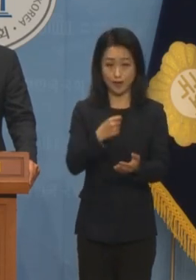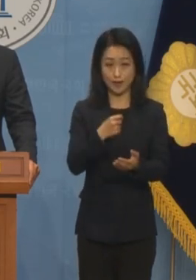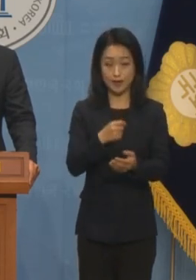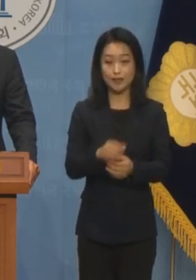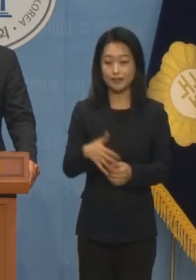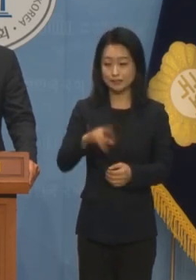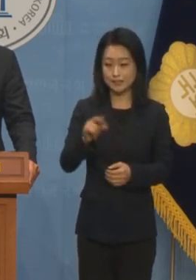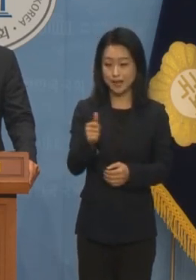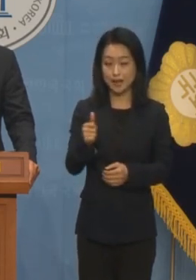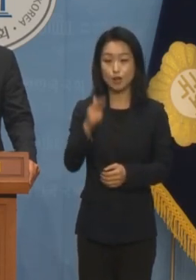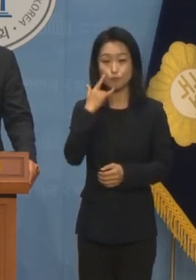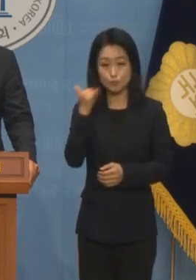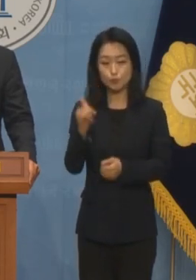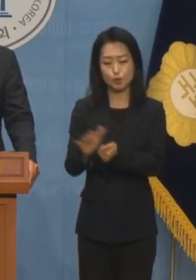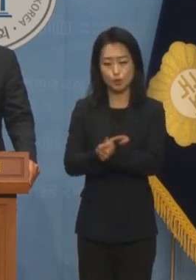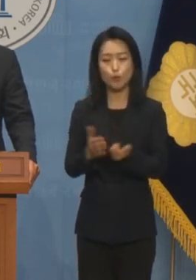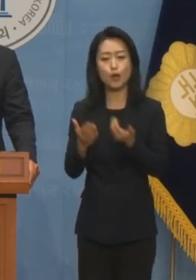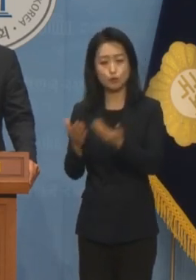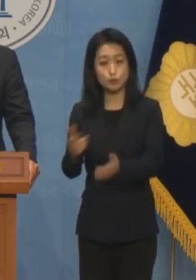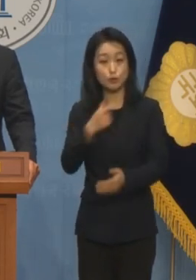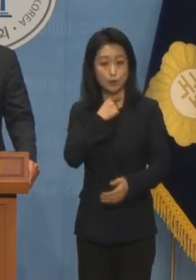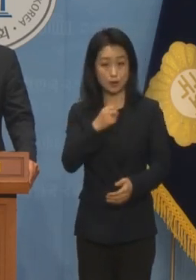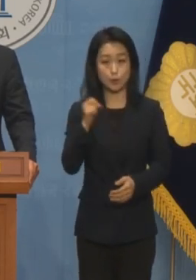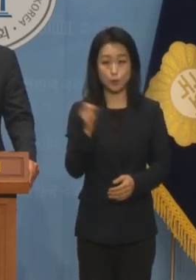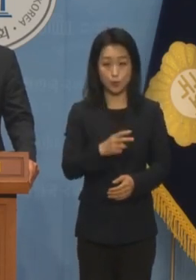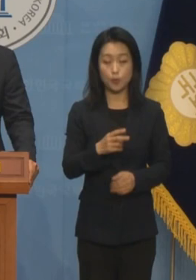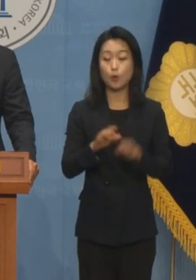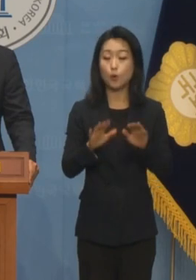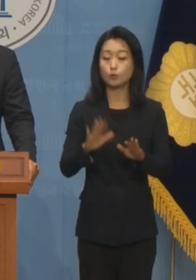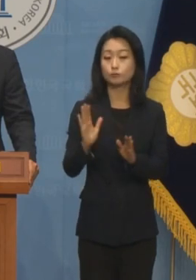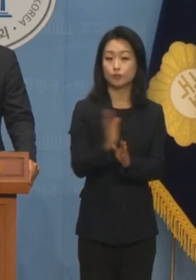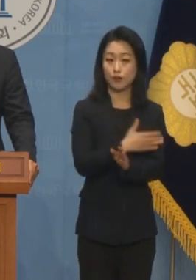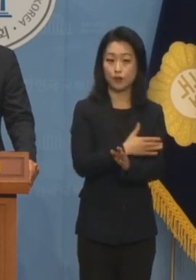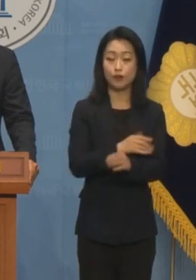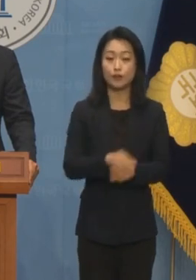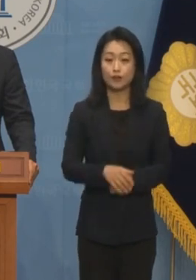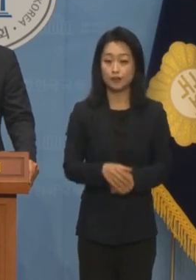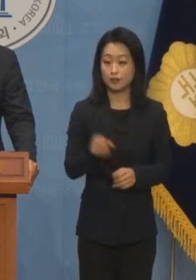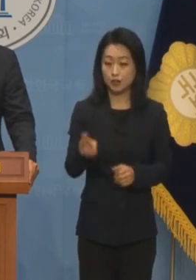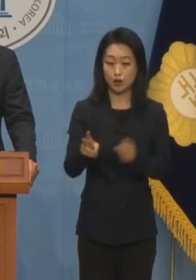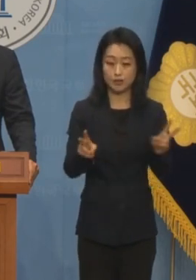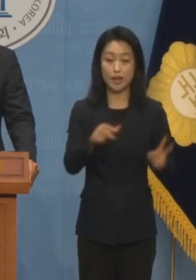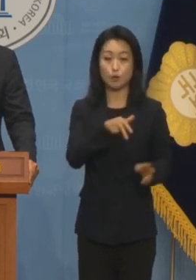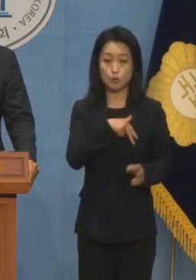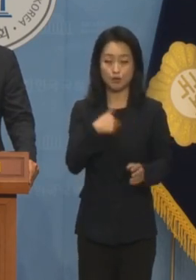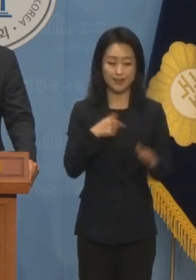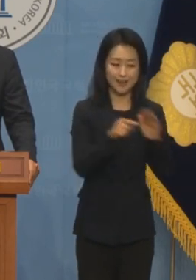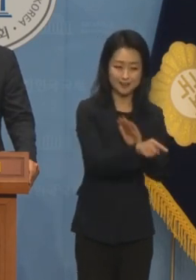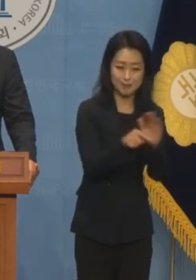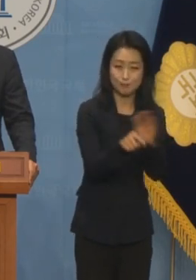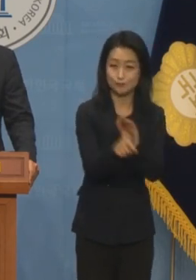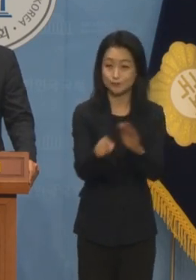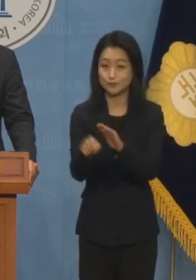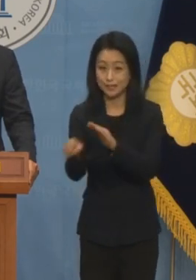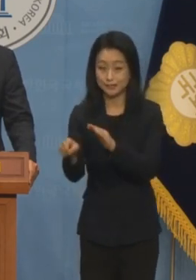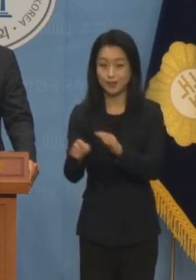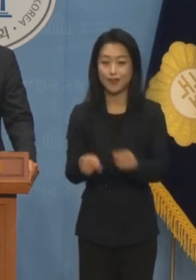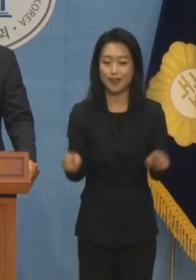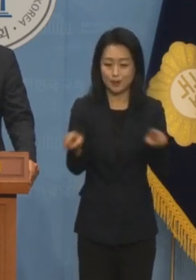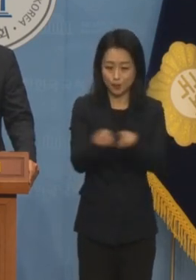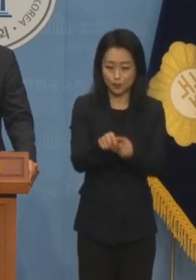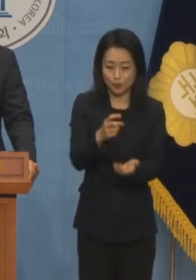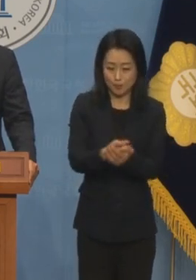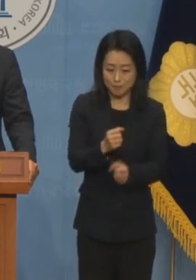위로할 수 있게 되기를 진심으로 바라고 오늘부터 여야 의원 한 분 한 분을 찾아뵙고 공동